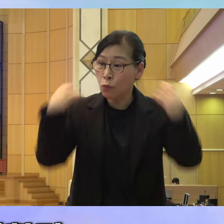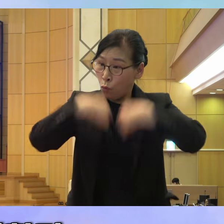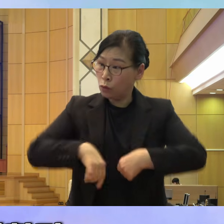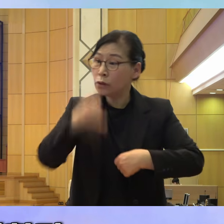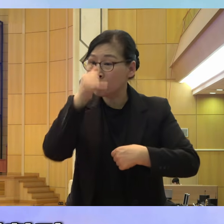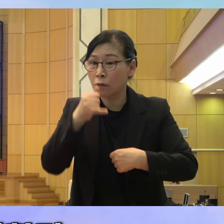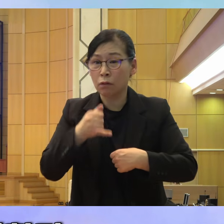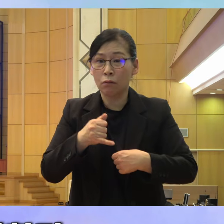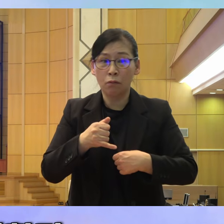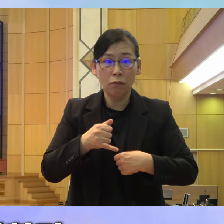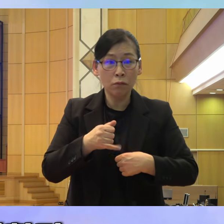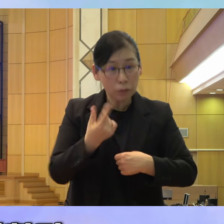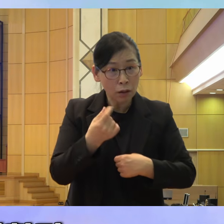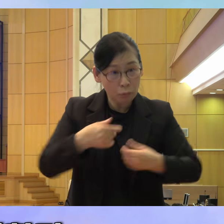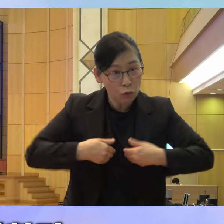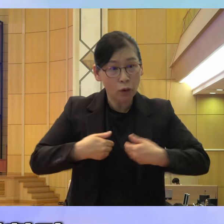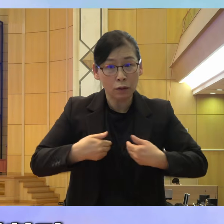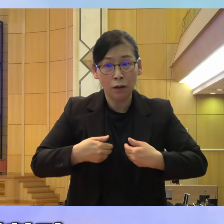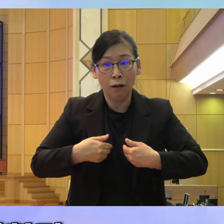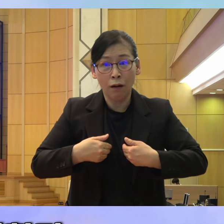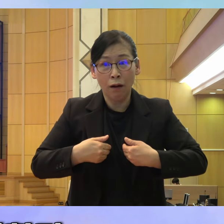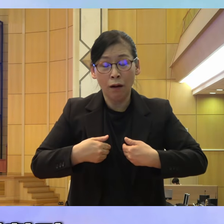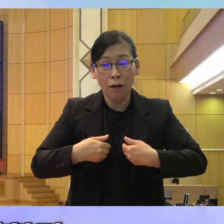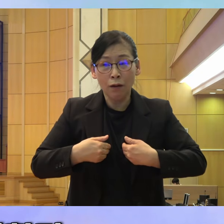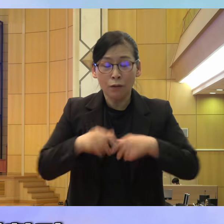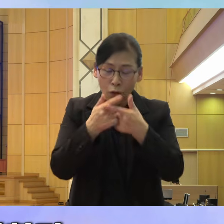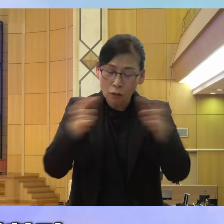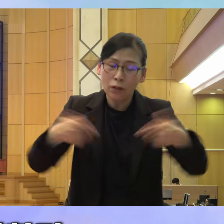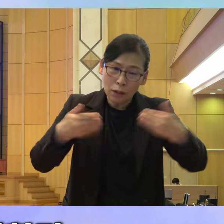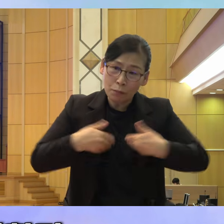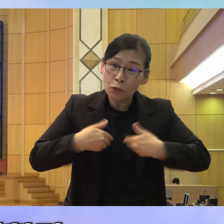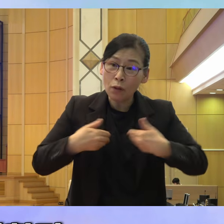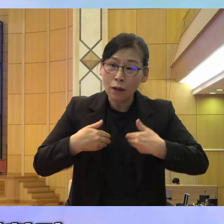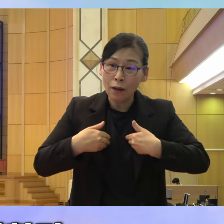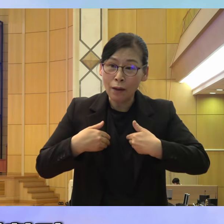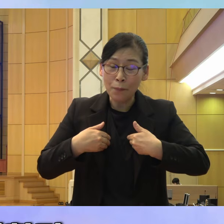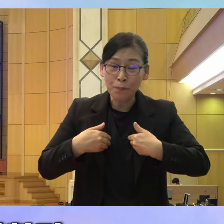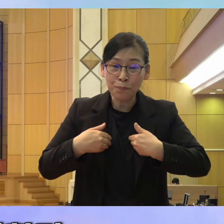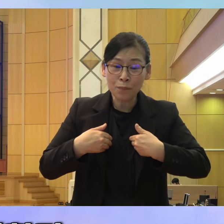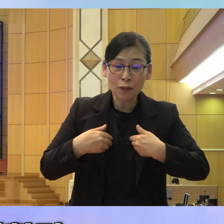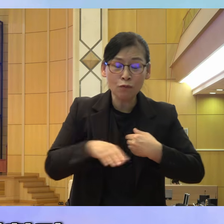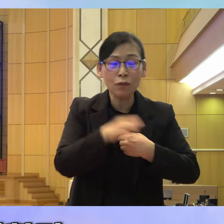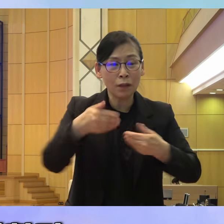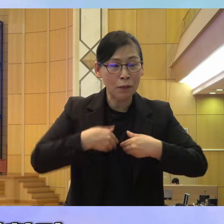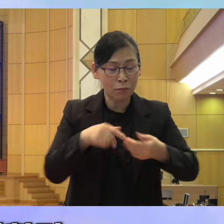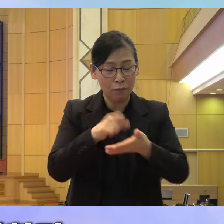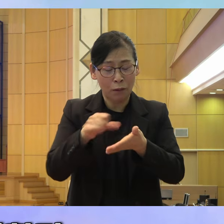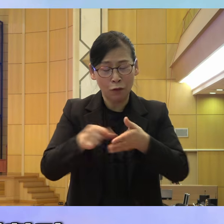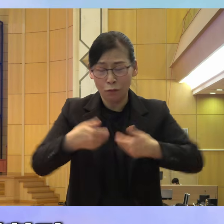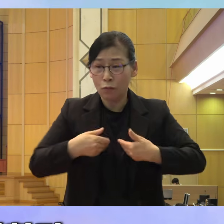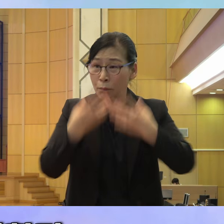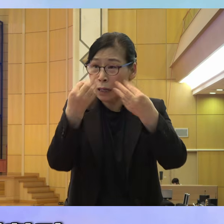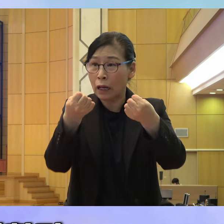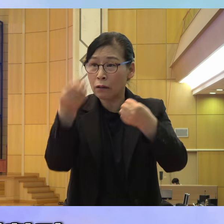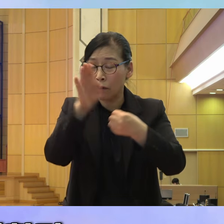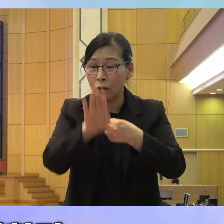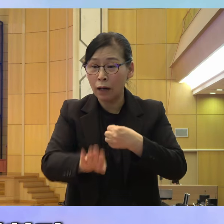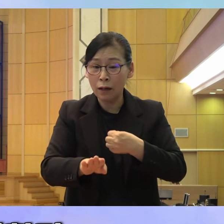집도 있어야 되고요, 여러 가지가 우리에게 있어야